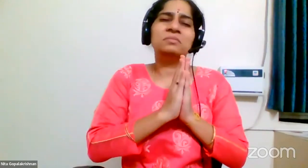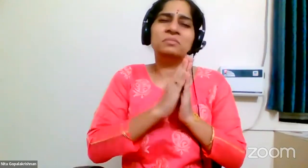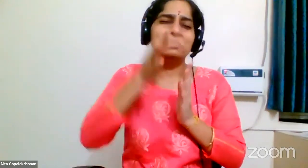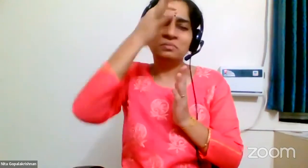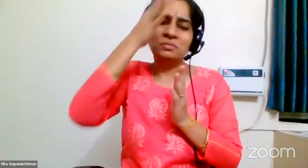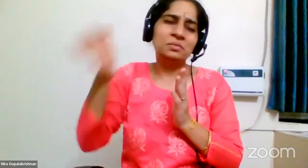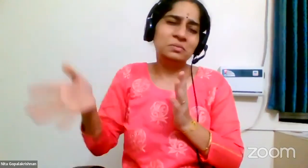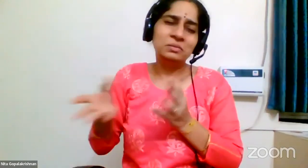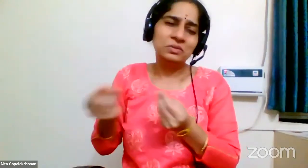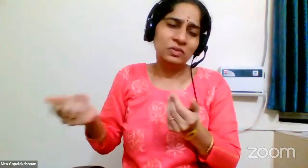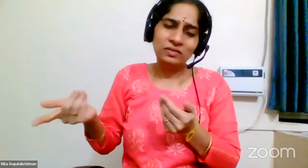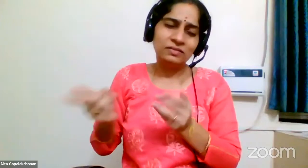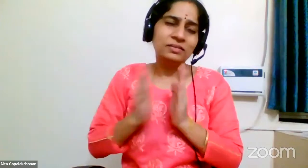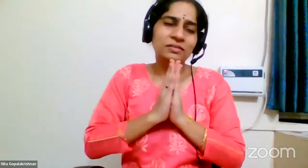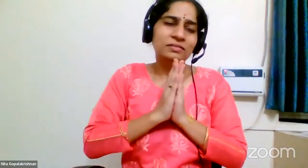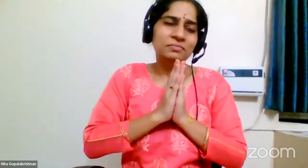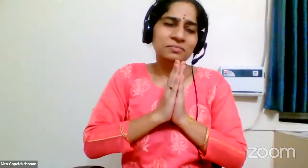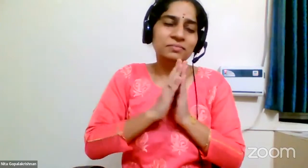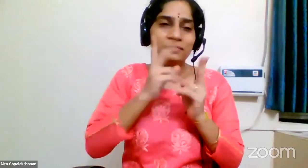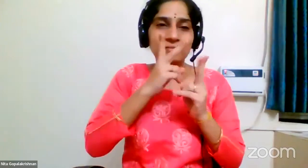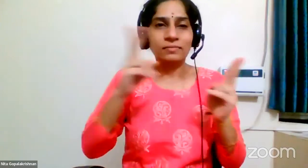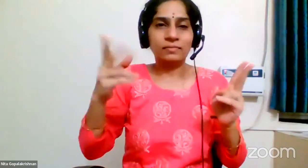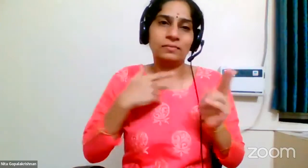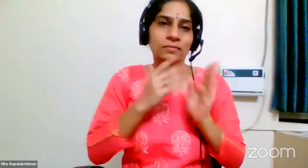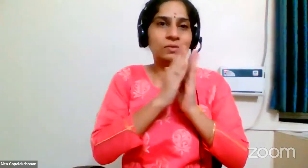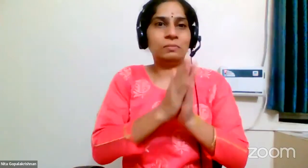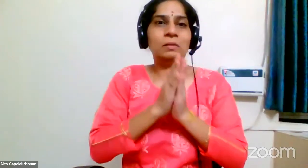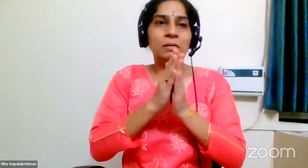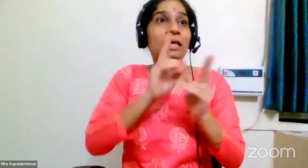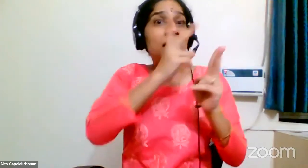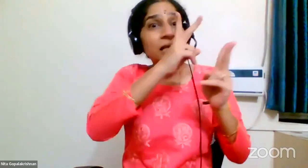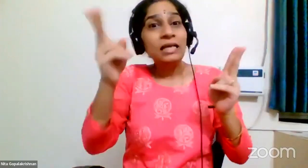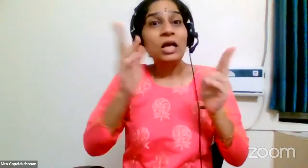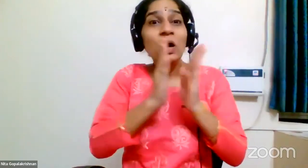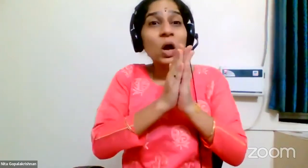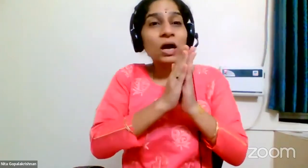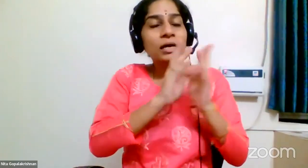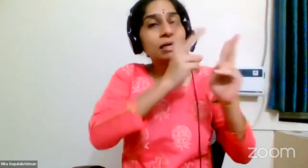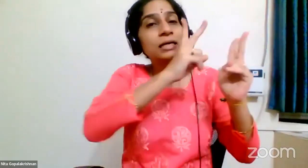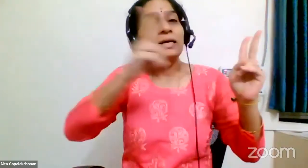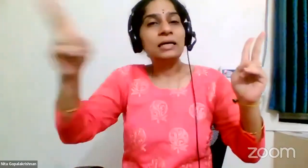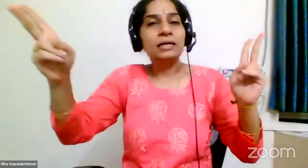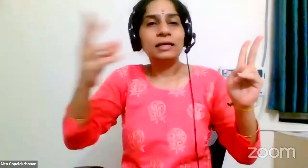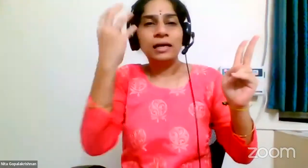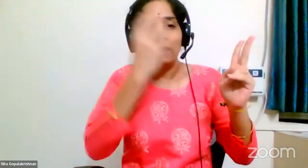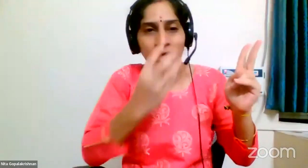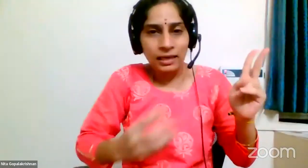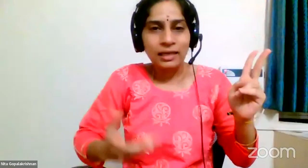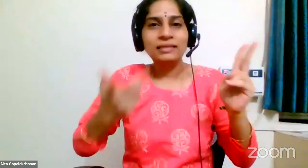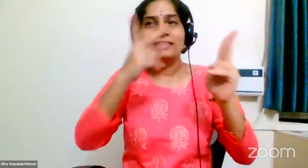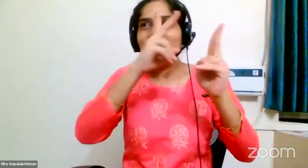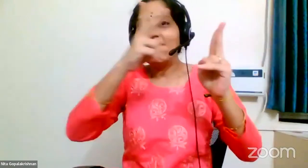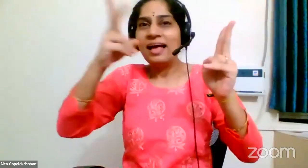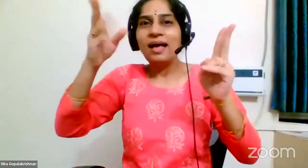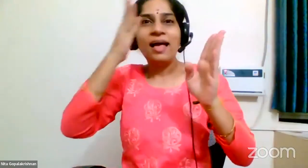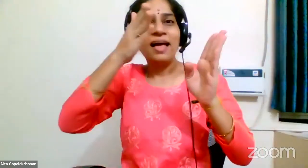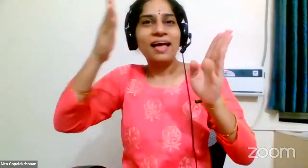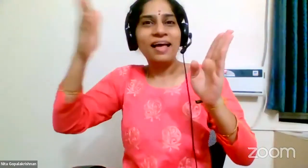तो इस प्रकार से ये अलग अलग देवी देवताओं के पास जाते हैं, ये अक्सर देखा जाता है।